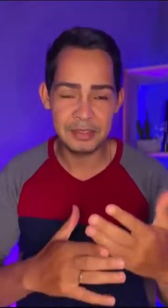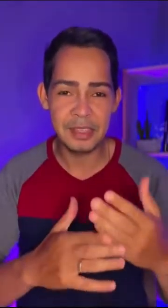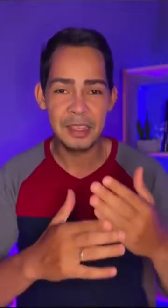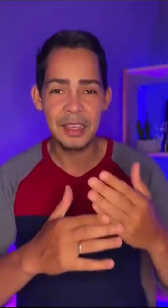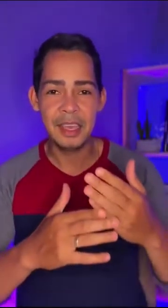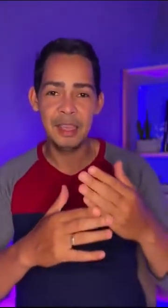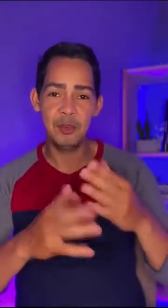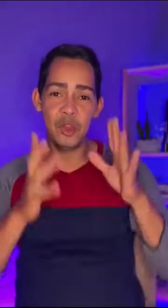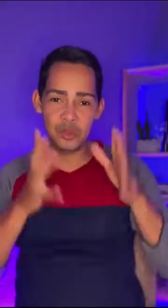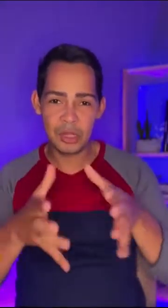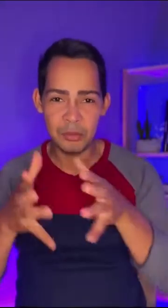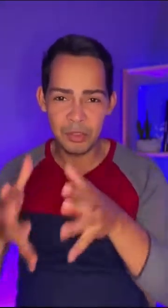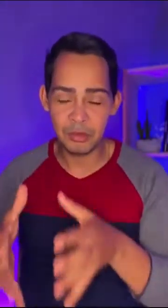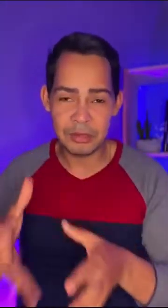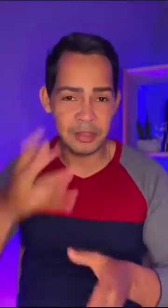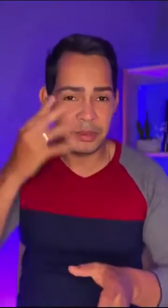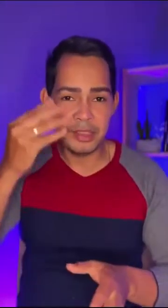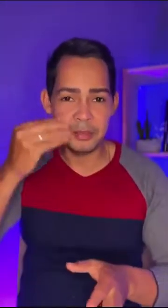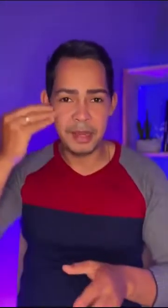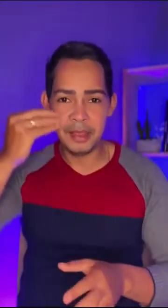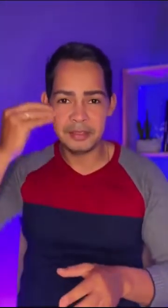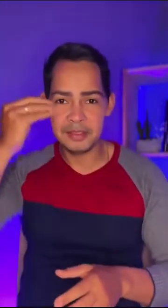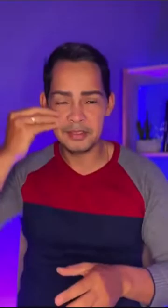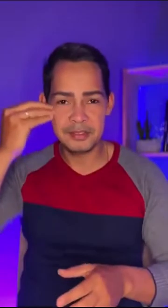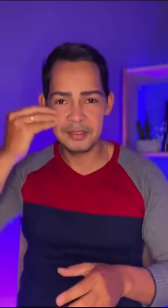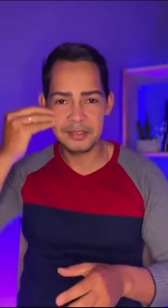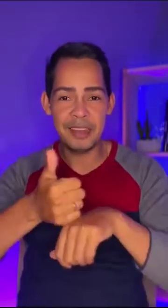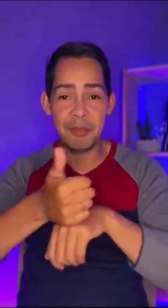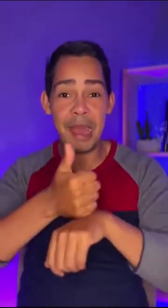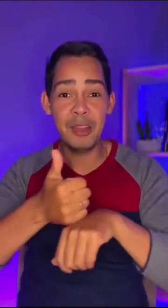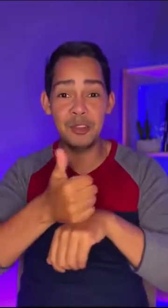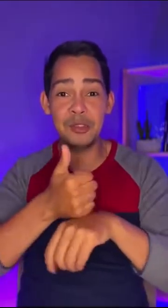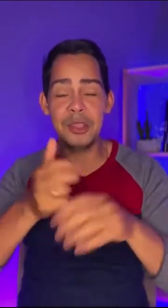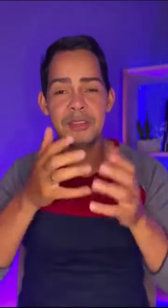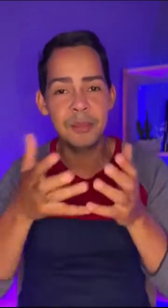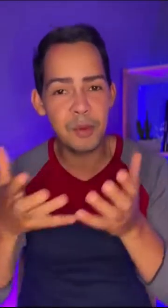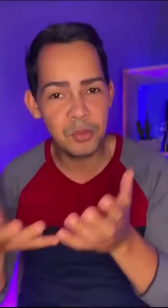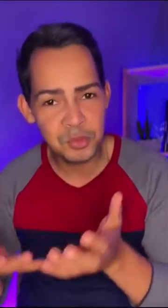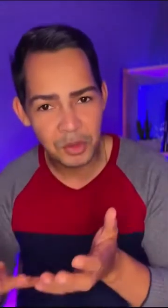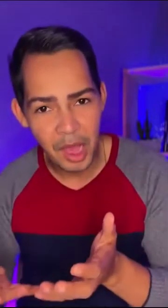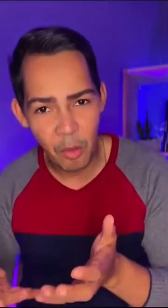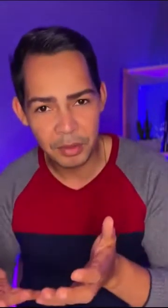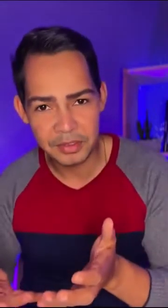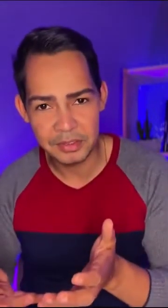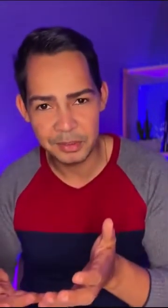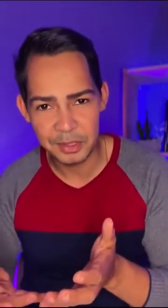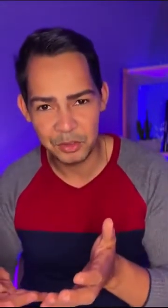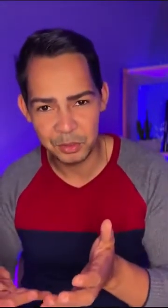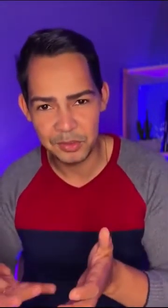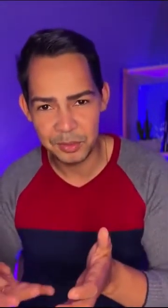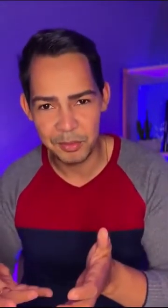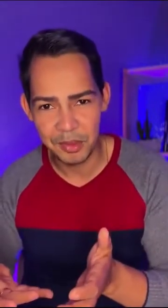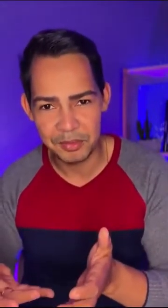Libras, o nosso campo de atuação não é experiência, é trabalho. A gente tem que ser profissional para fazer o que a gente se propõe a